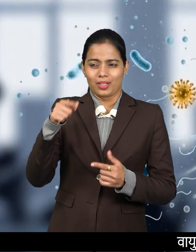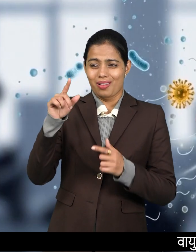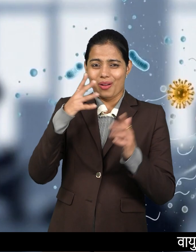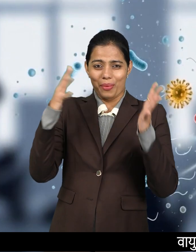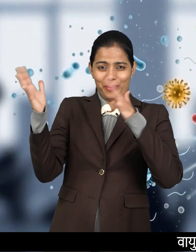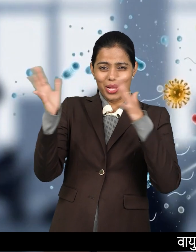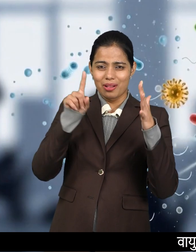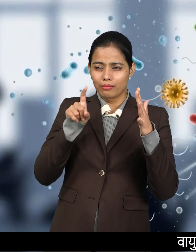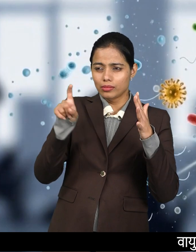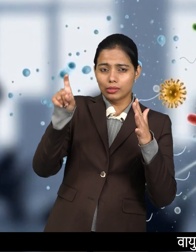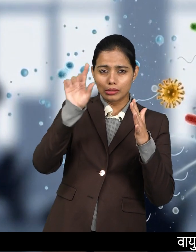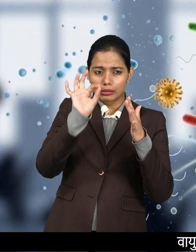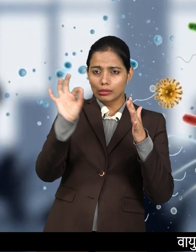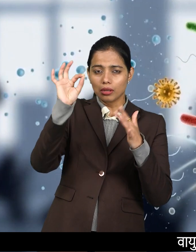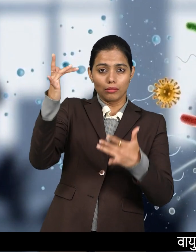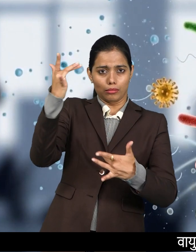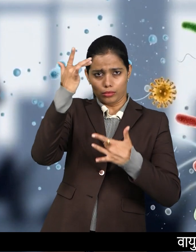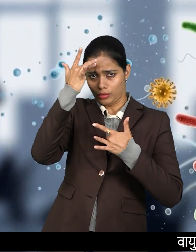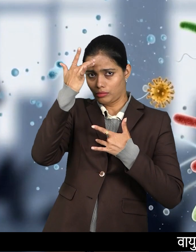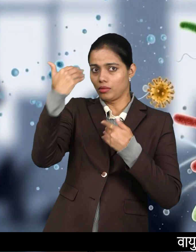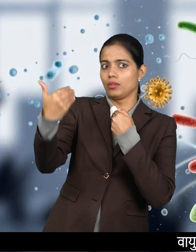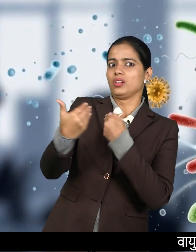वायुजनित बीमारियों की रोकथाम।